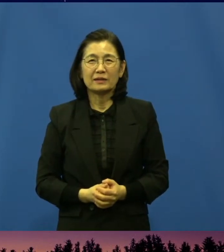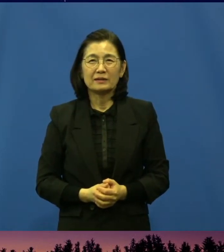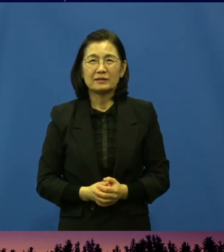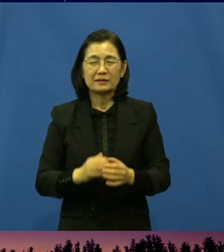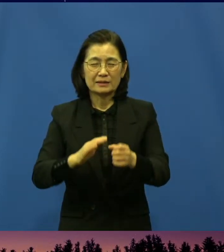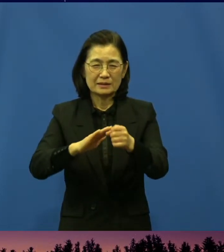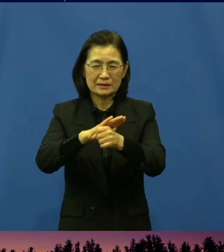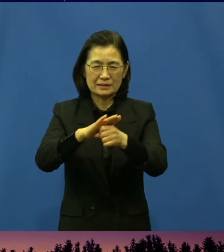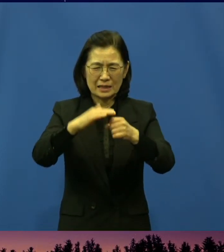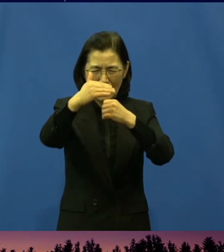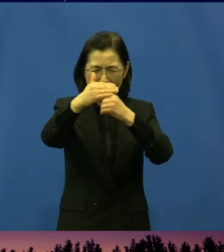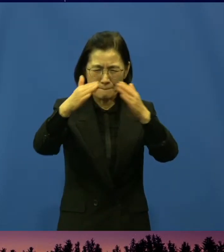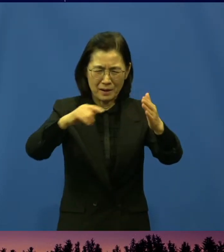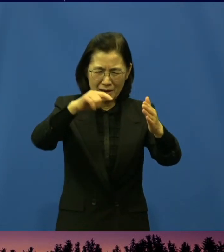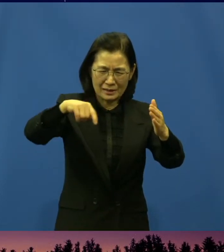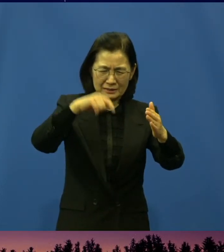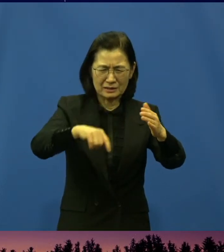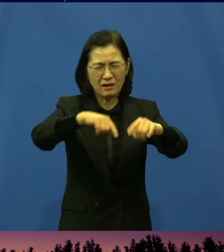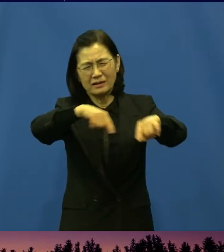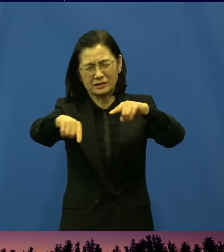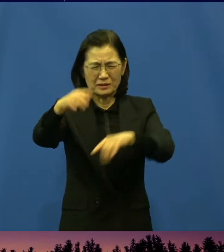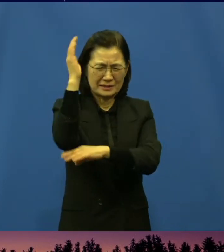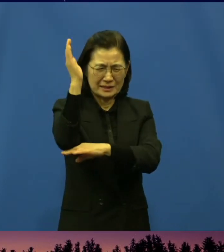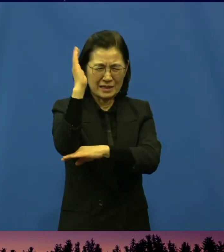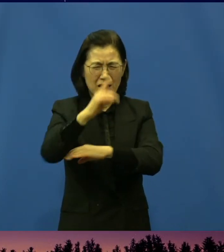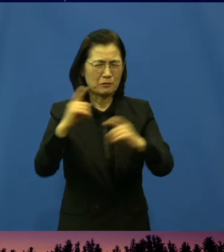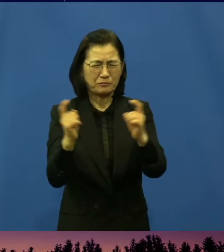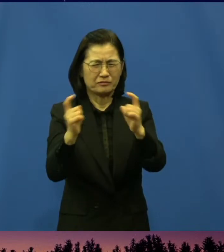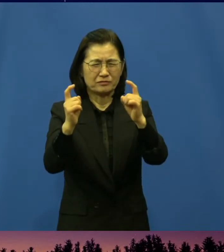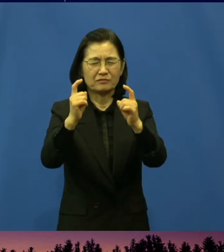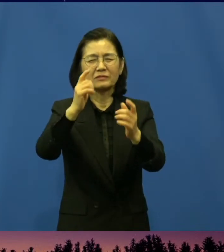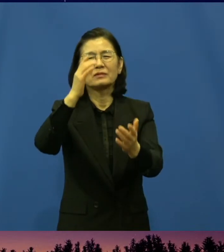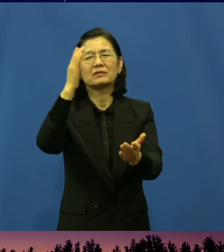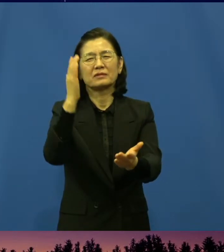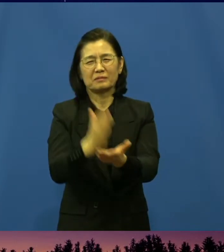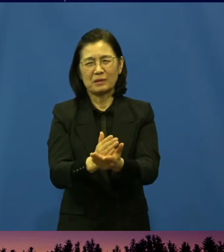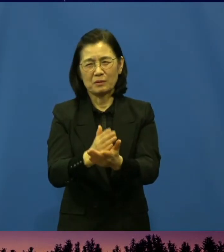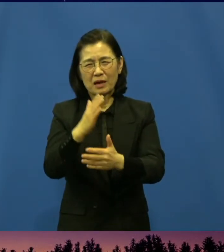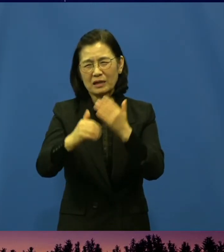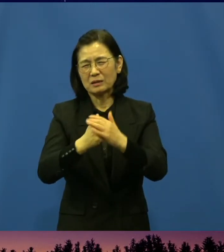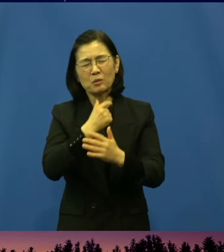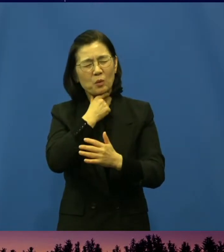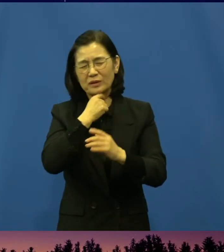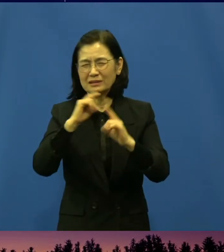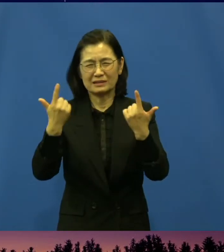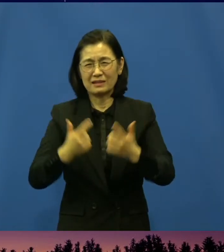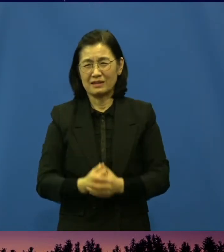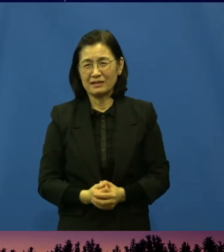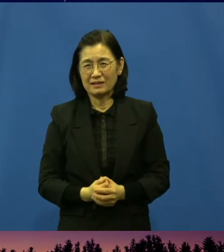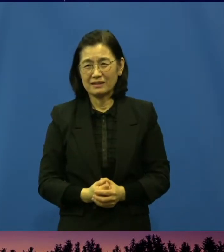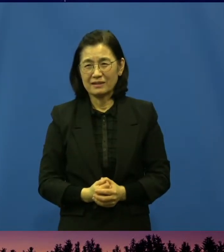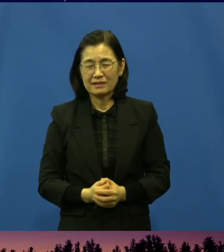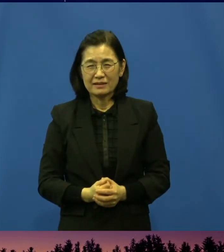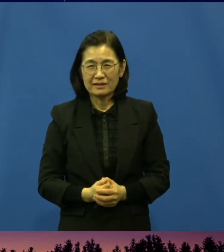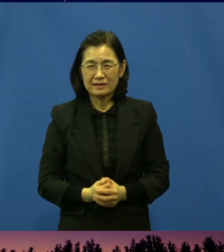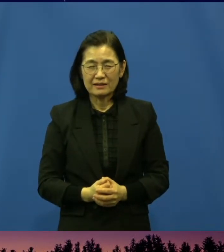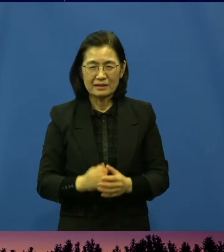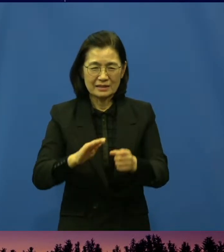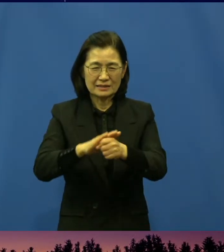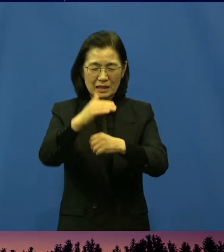뭐 정치 얘기하고 막 싸우고 그러지 마세요. 예수님이 결코 원하는 게 아니에요. 예수님 얘기하세요. 예수님